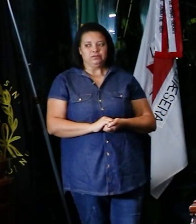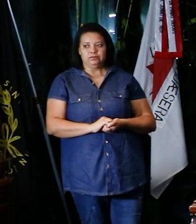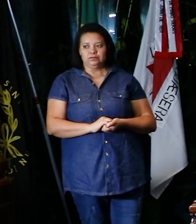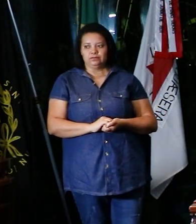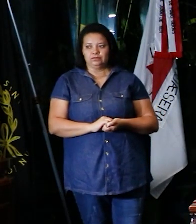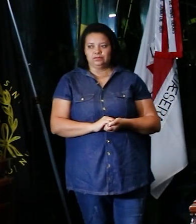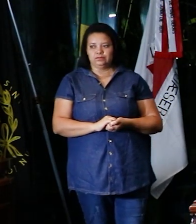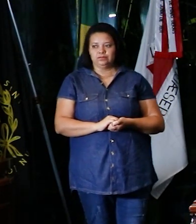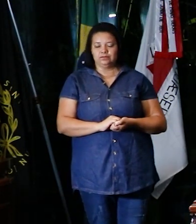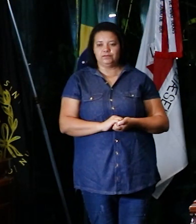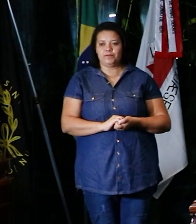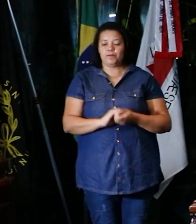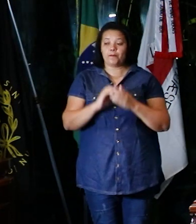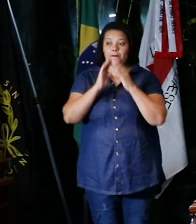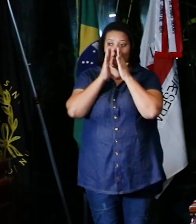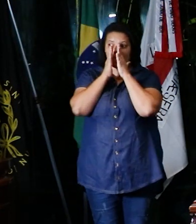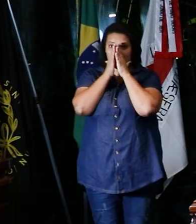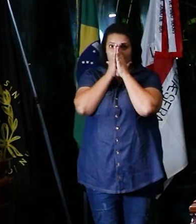Oi.